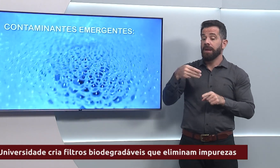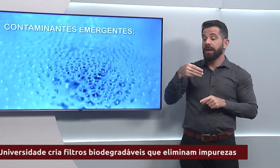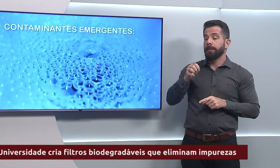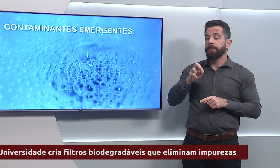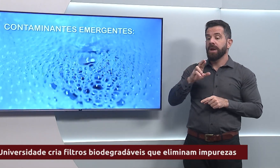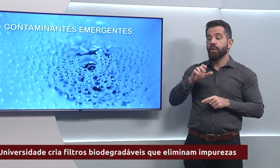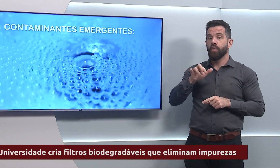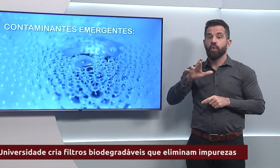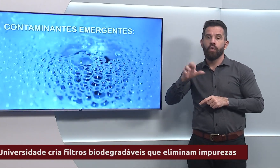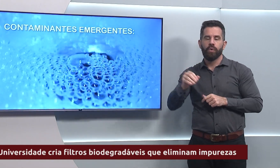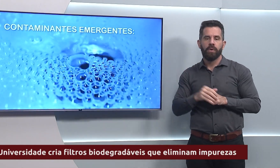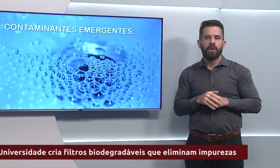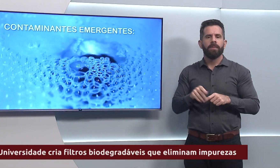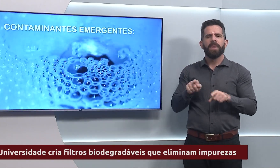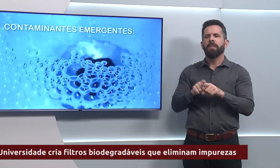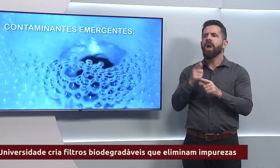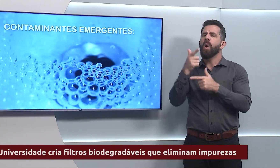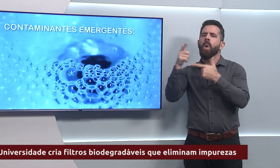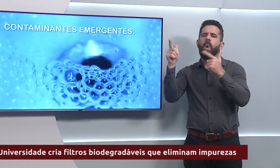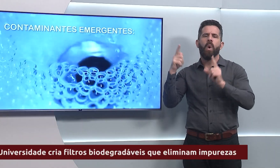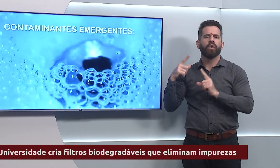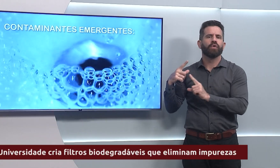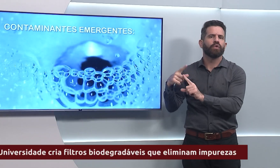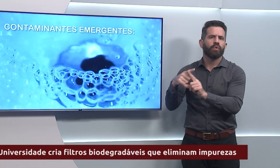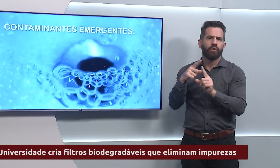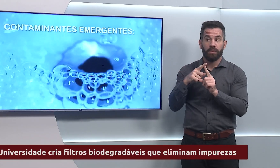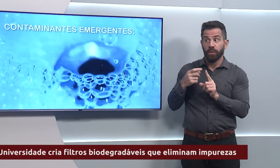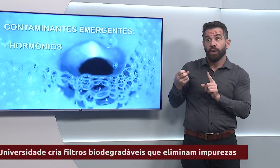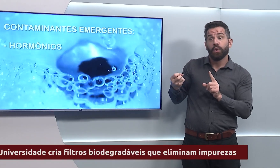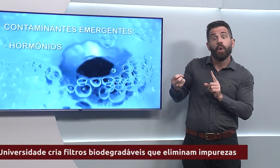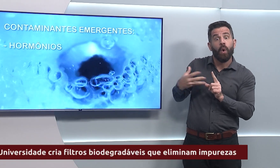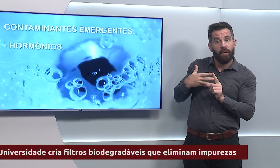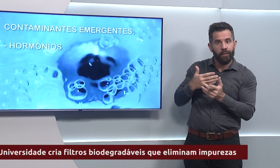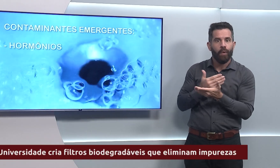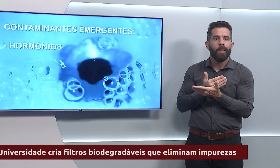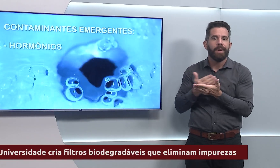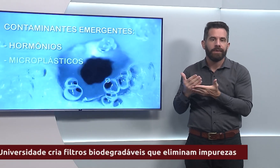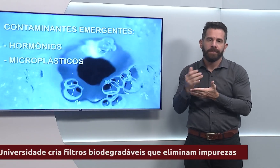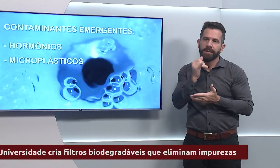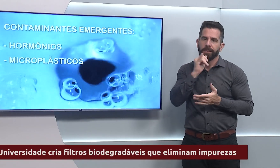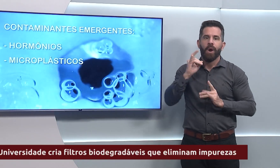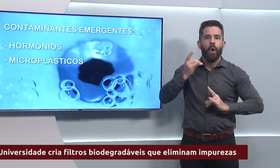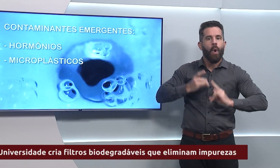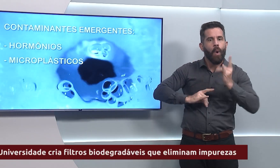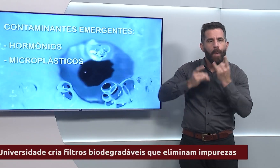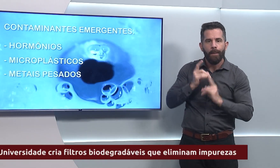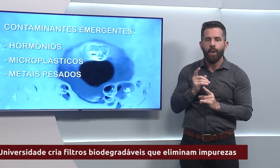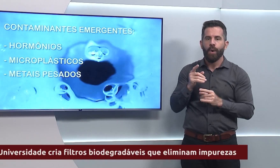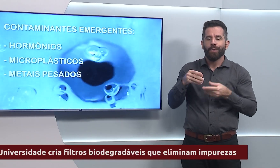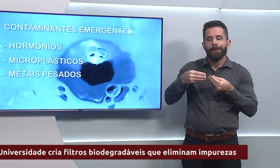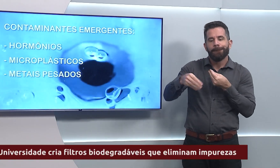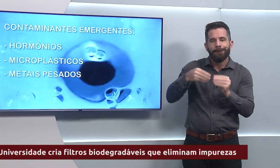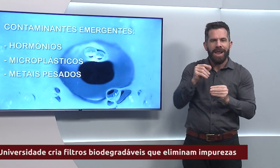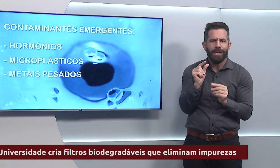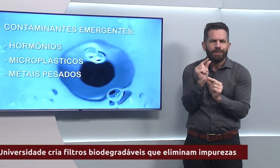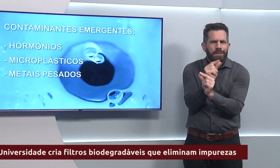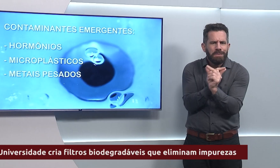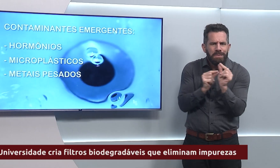contaminantes emergentes, um tipo de poluição mais recente, que inclui hormônios, microplásticos e vários outros tipos de metais